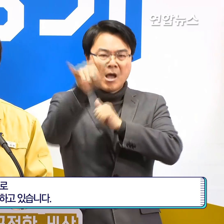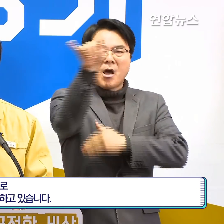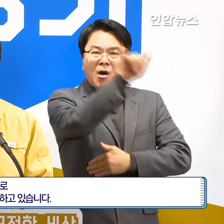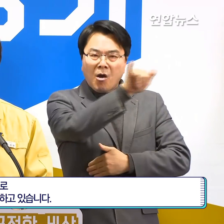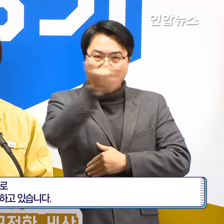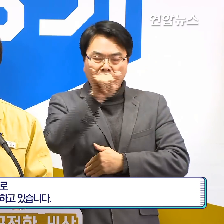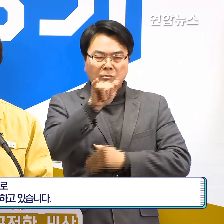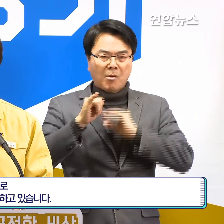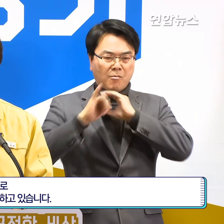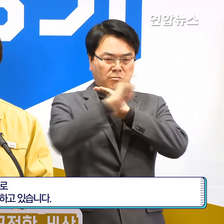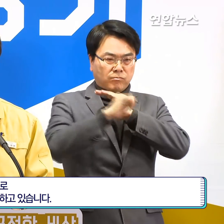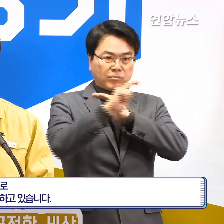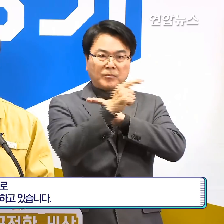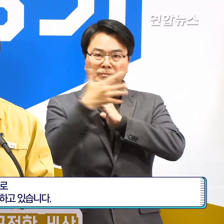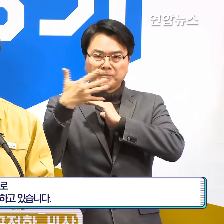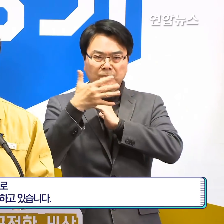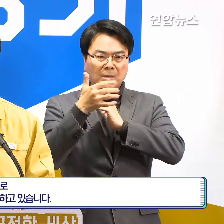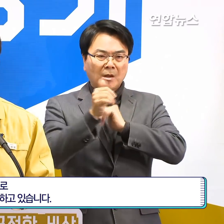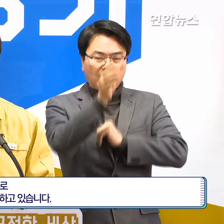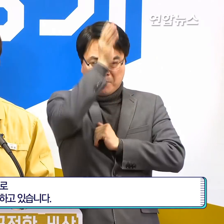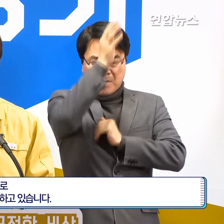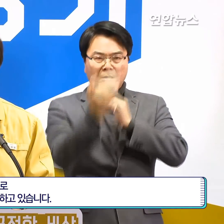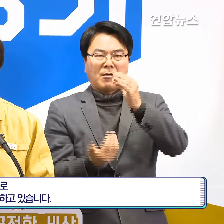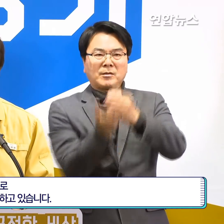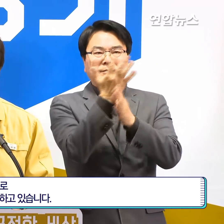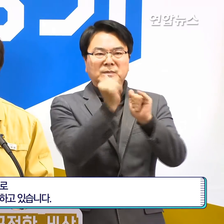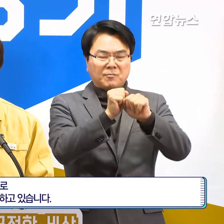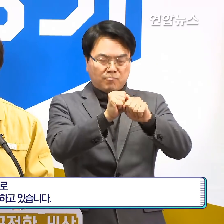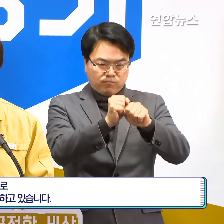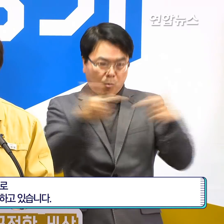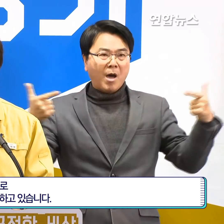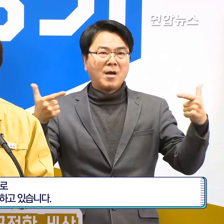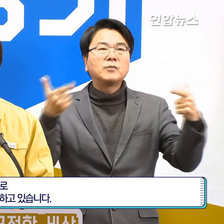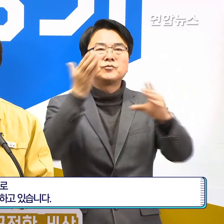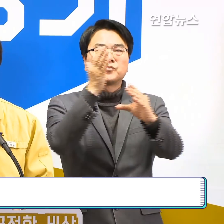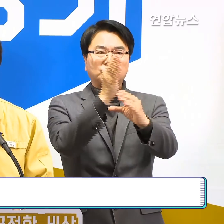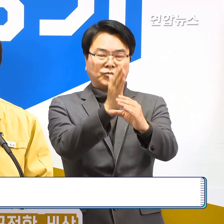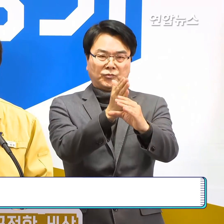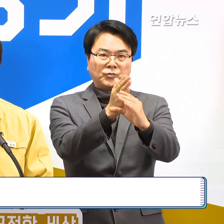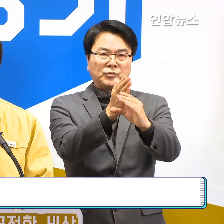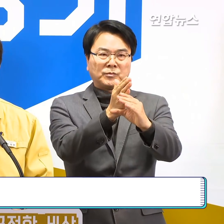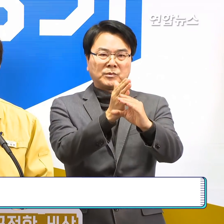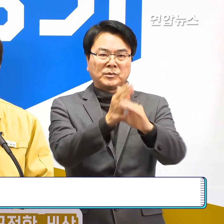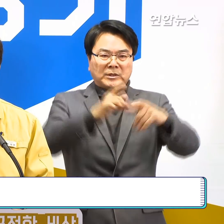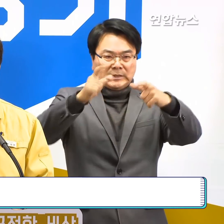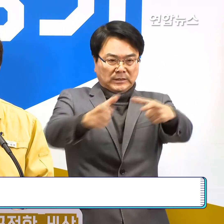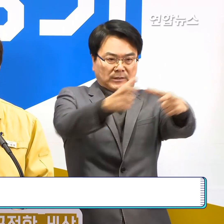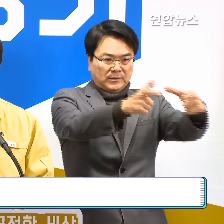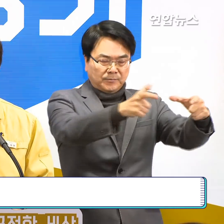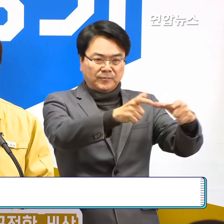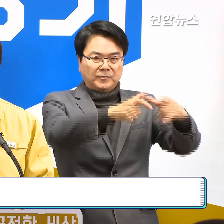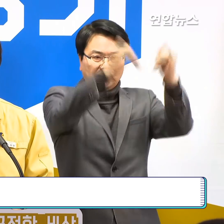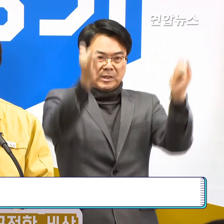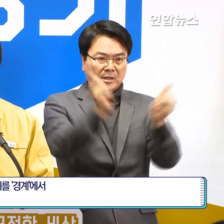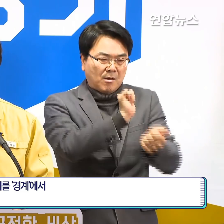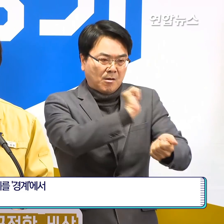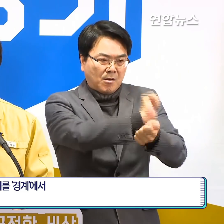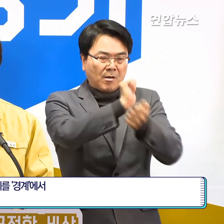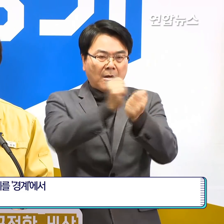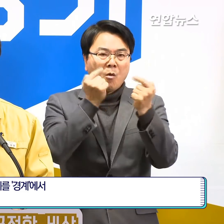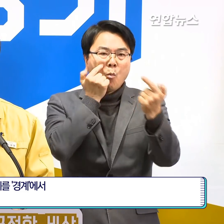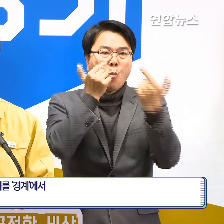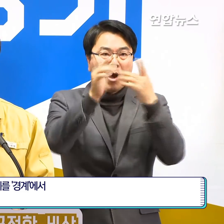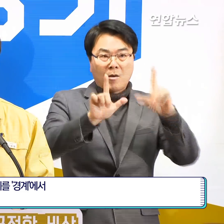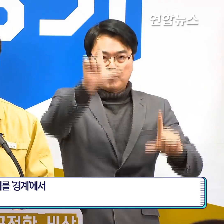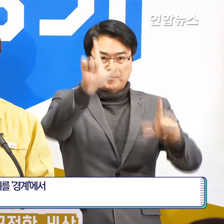코로나19 확진자가 급속도로 증가하고 있습니다. 지역사회 감염이 뚜렷해지고 있고 이에